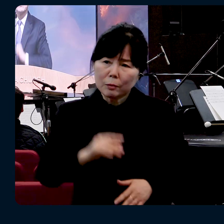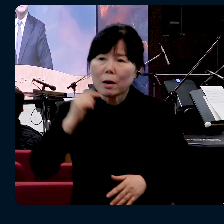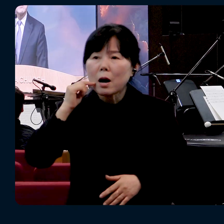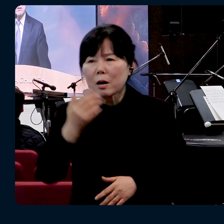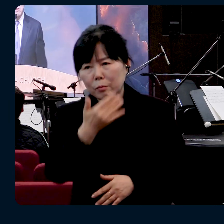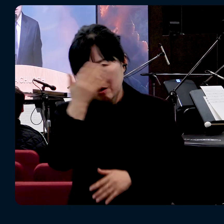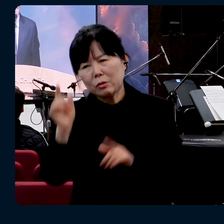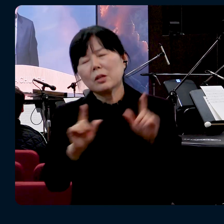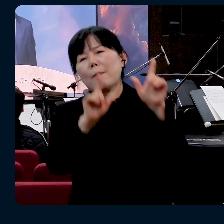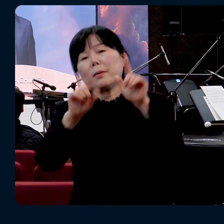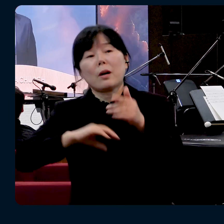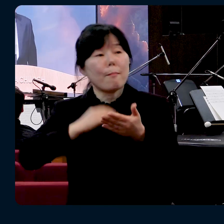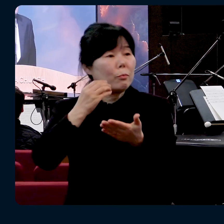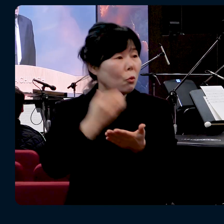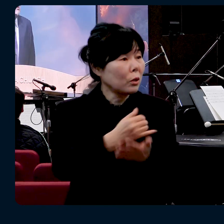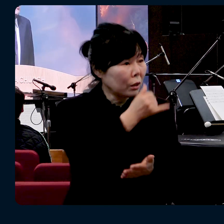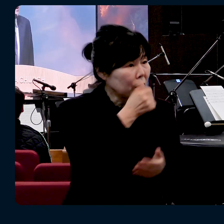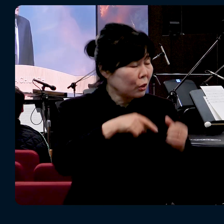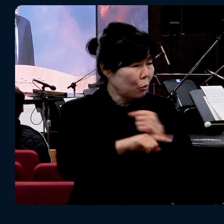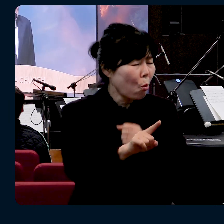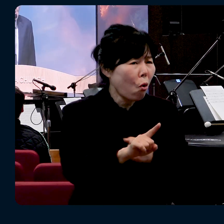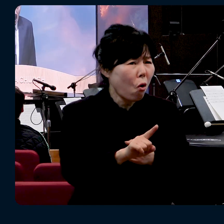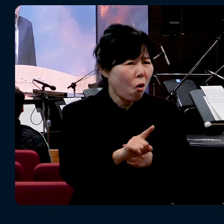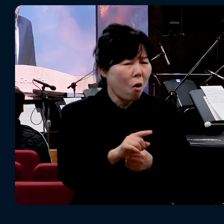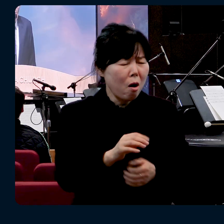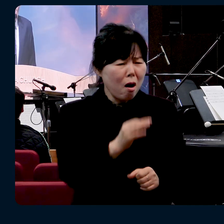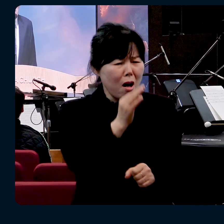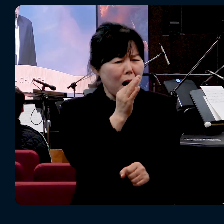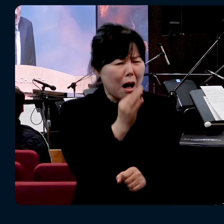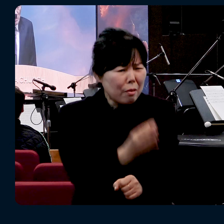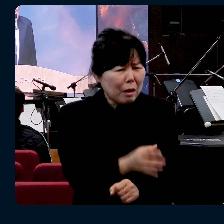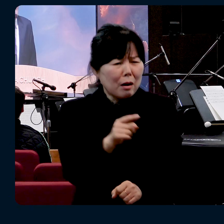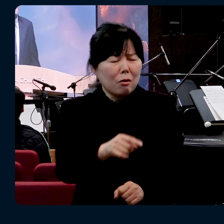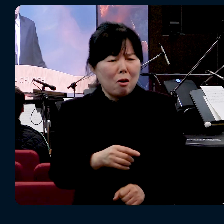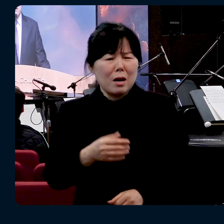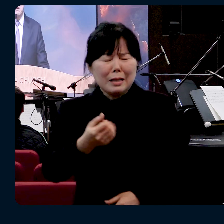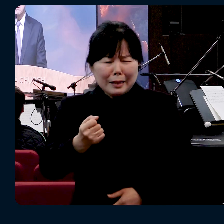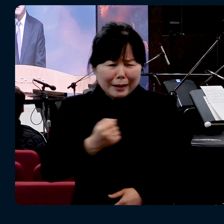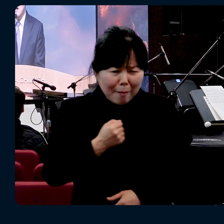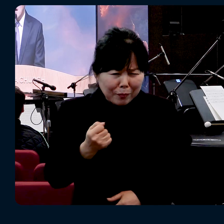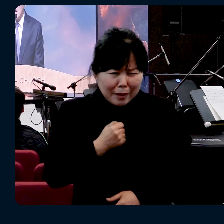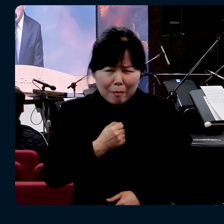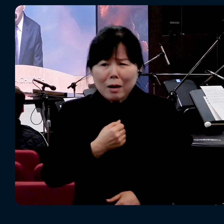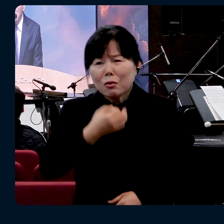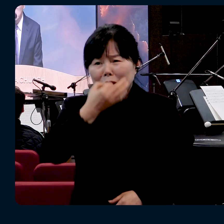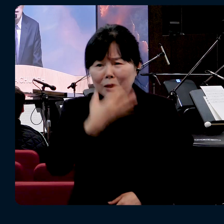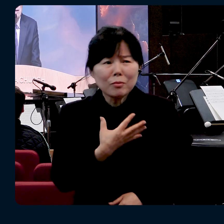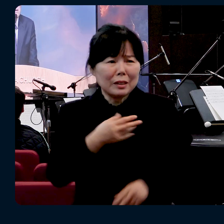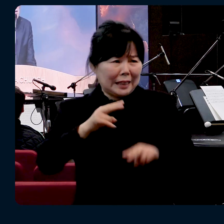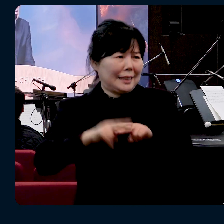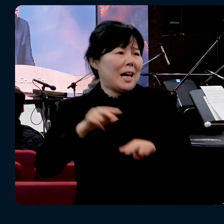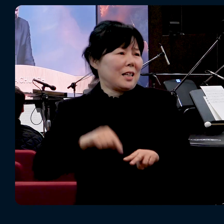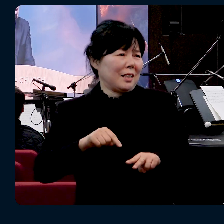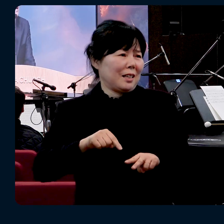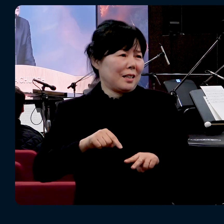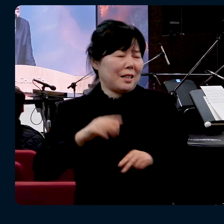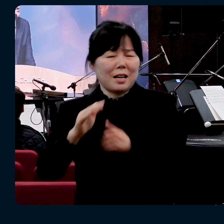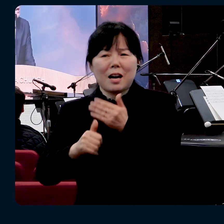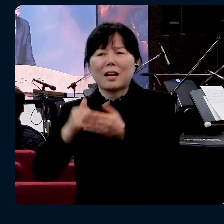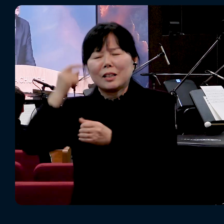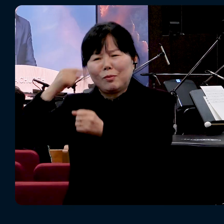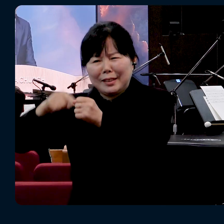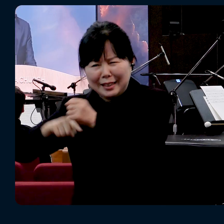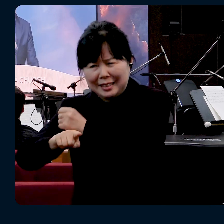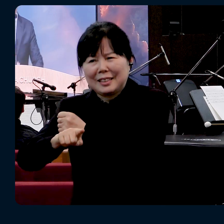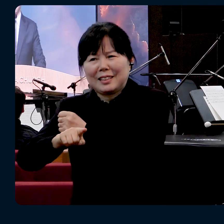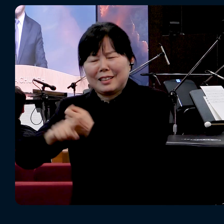삶이 아름답고 감동적인 것은 그 단순하고 그 답답하고 그 힘든 자리를 하나님의